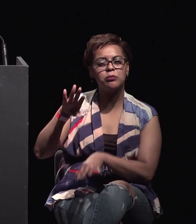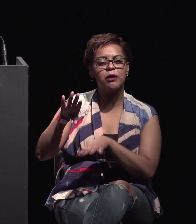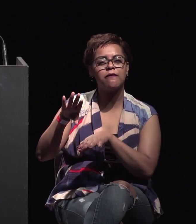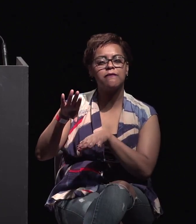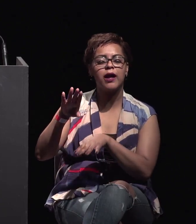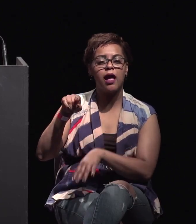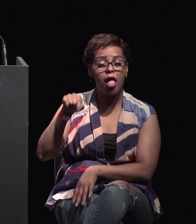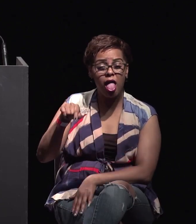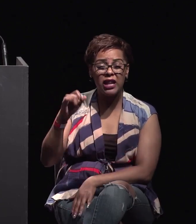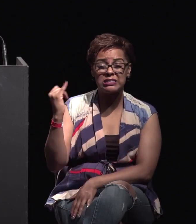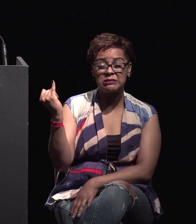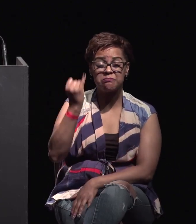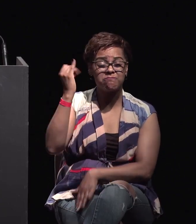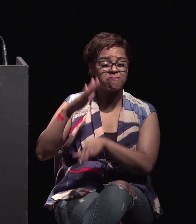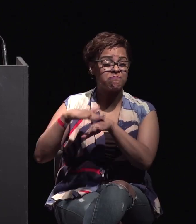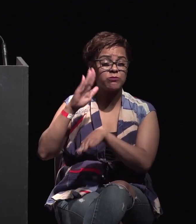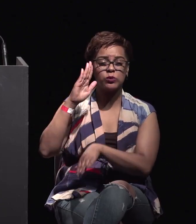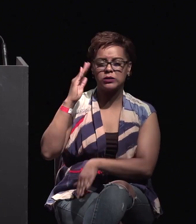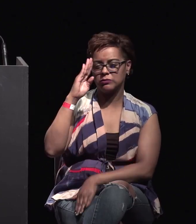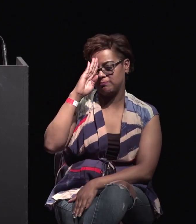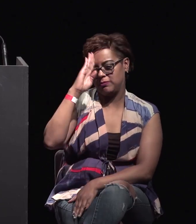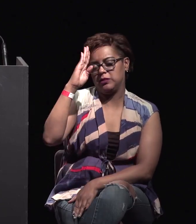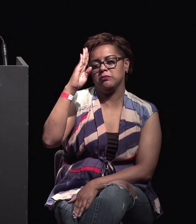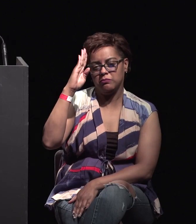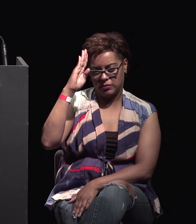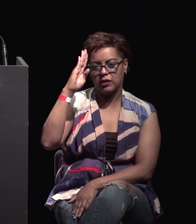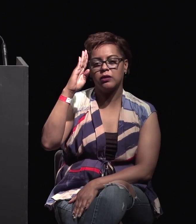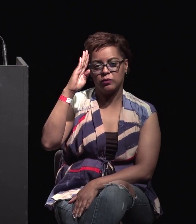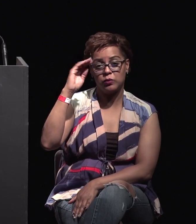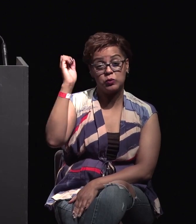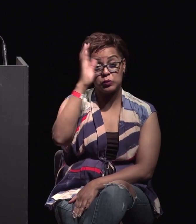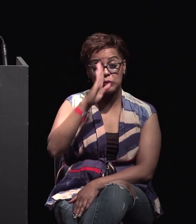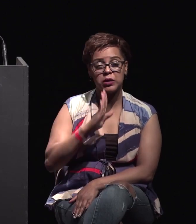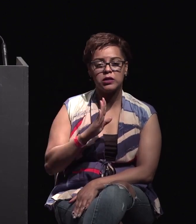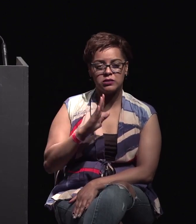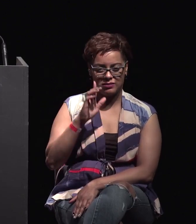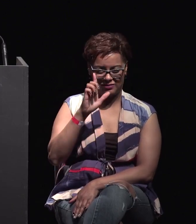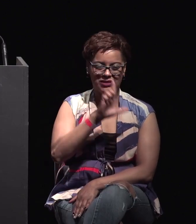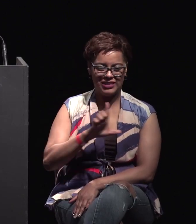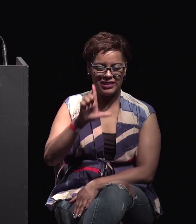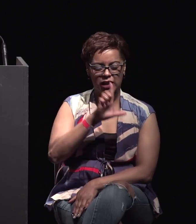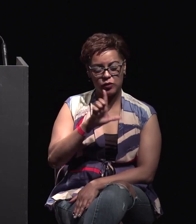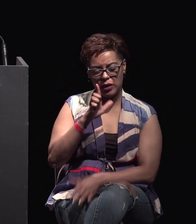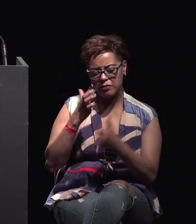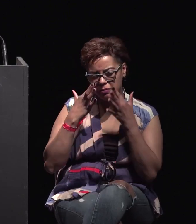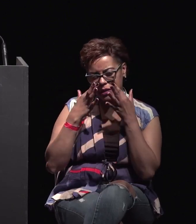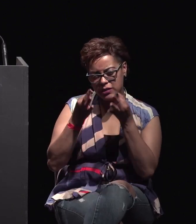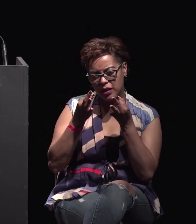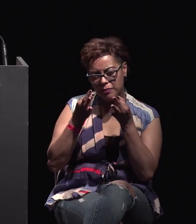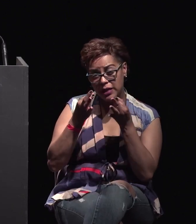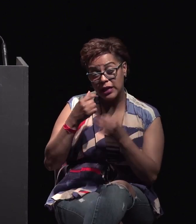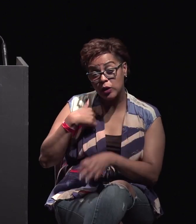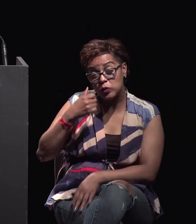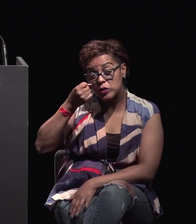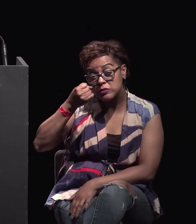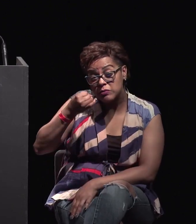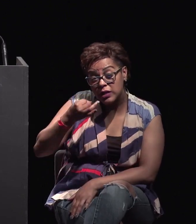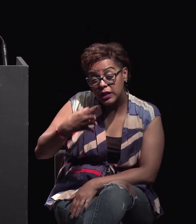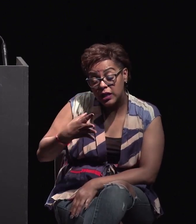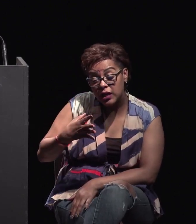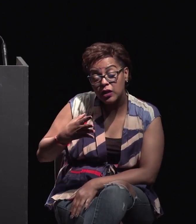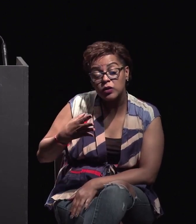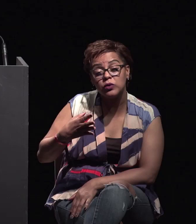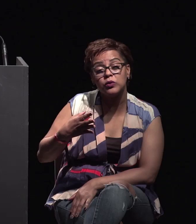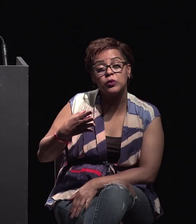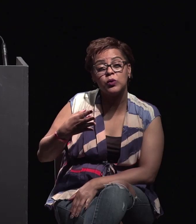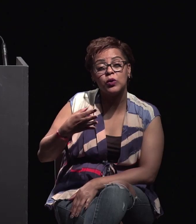de opinião mais importantes do país. E notem que falo da velha formação